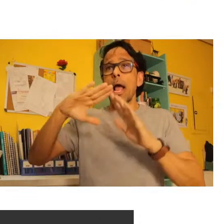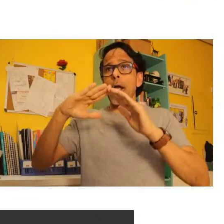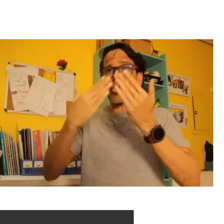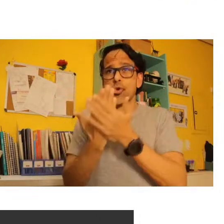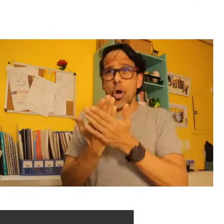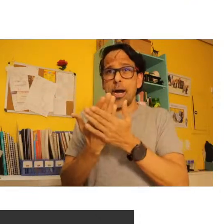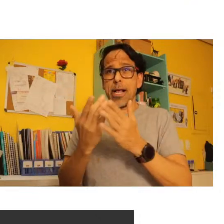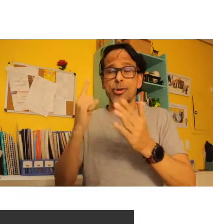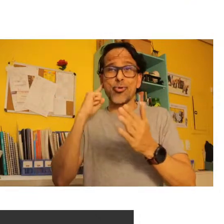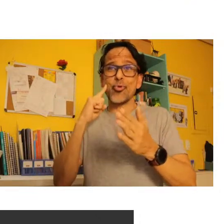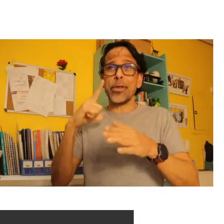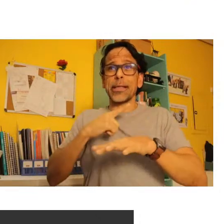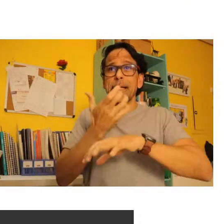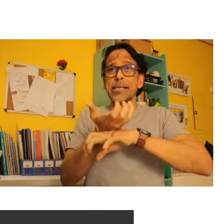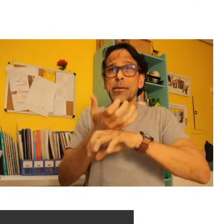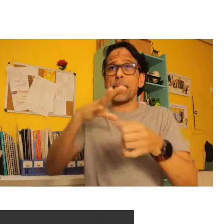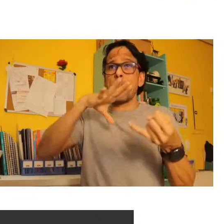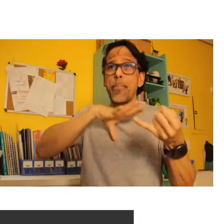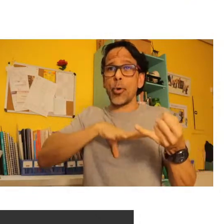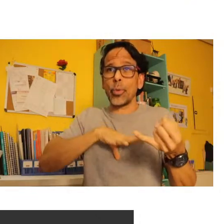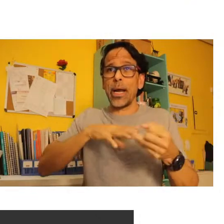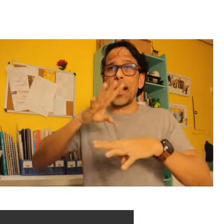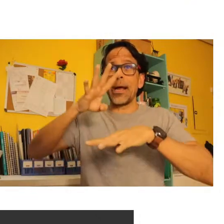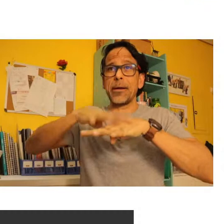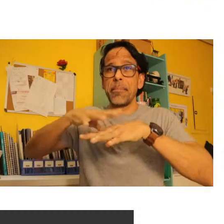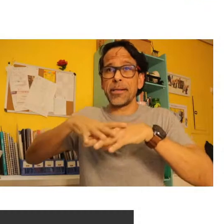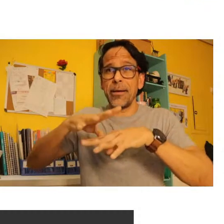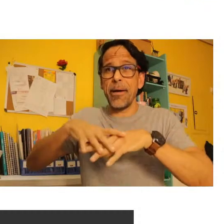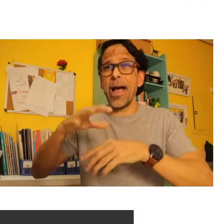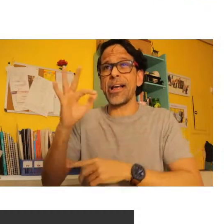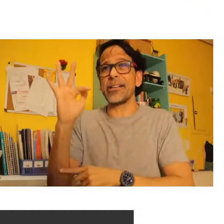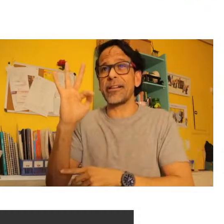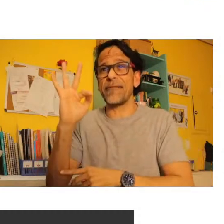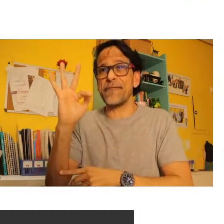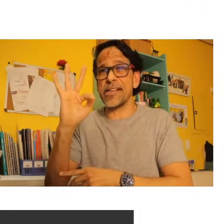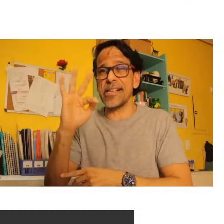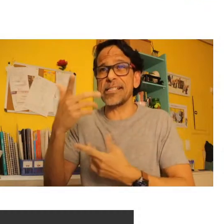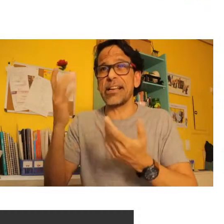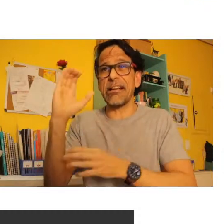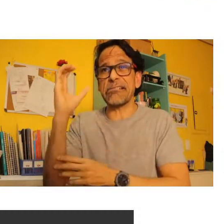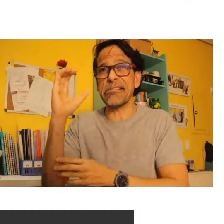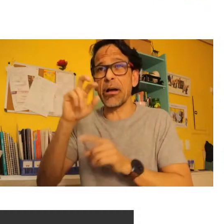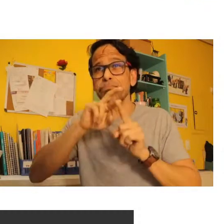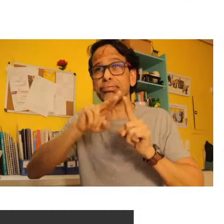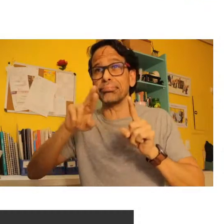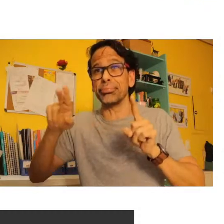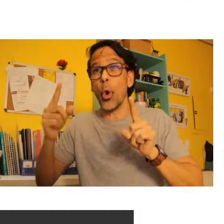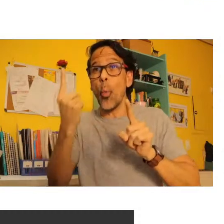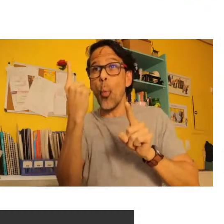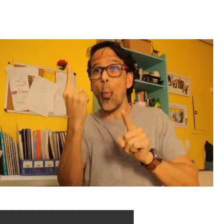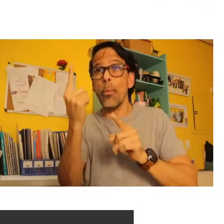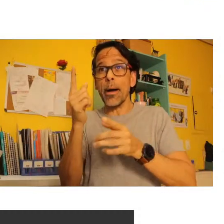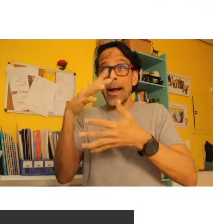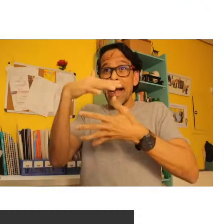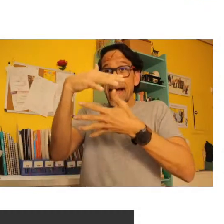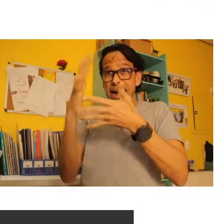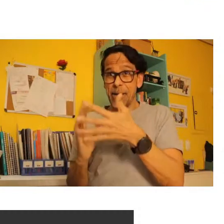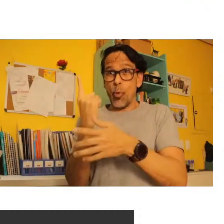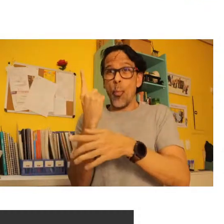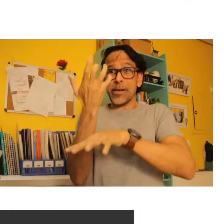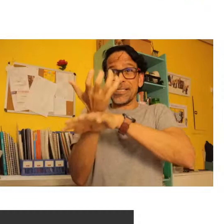não estão na formação desses profissionais das escolas existe as disciplinas como Matemática